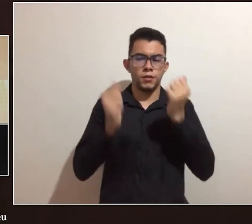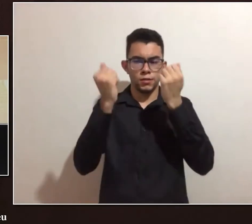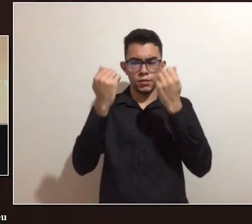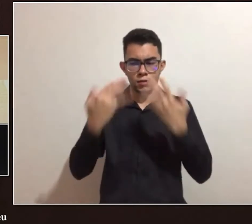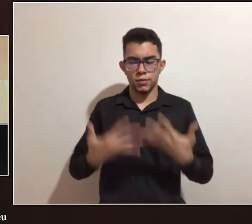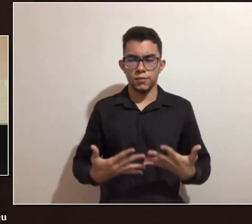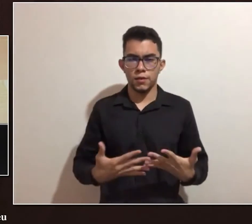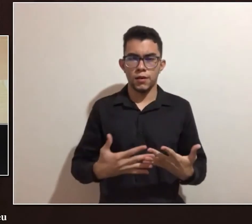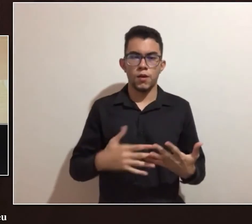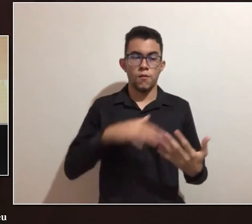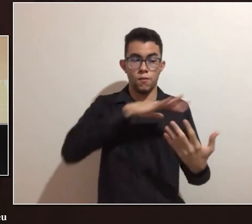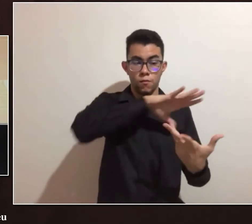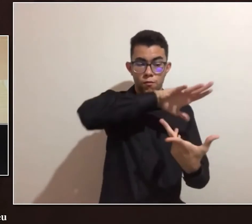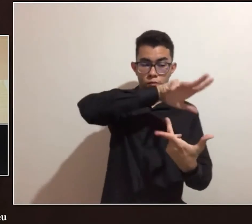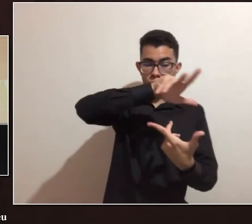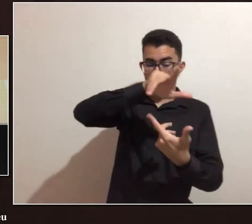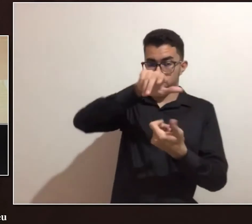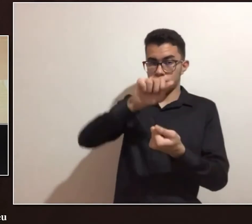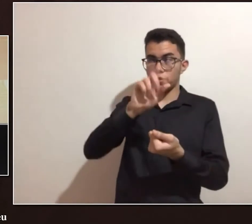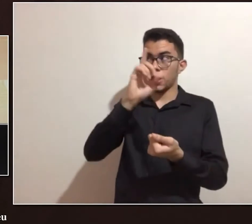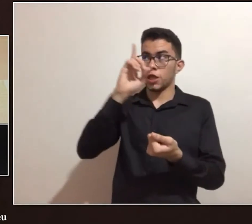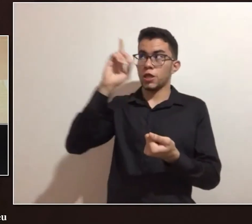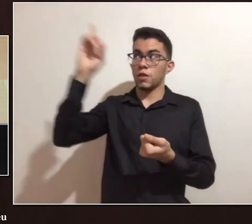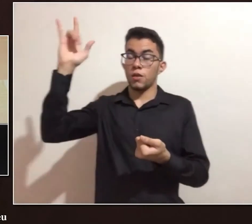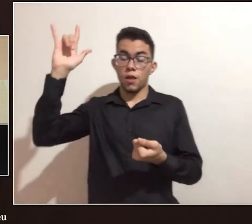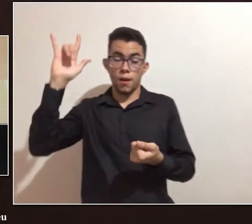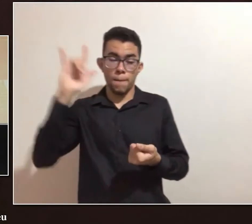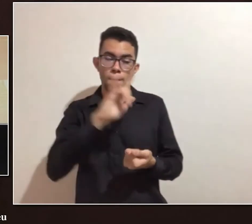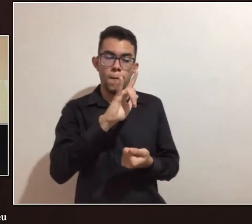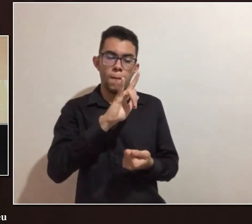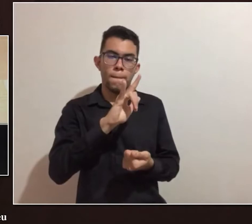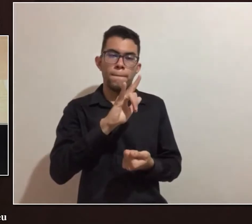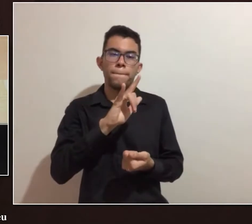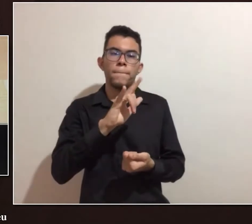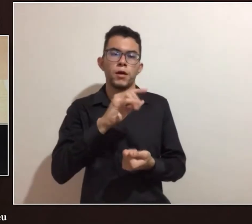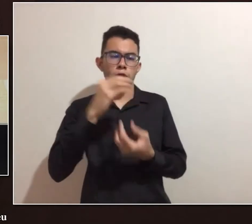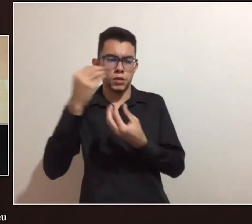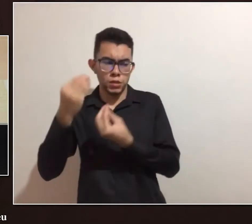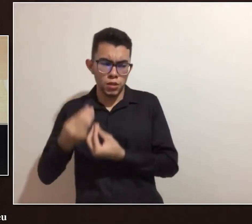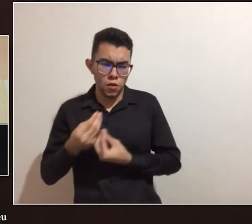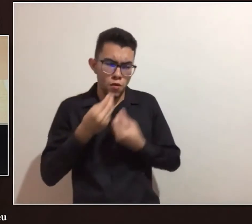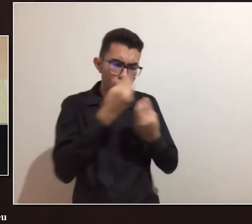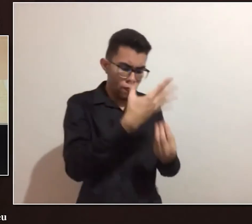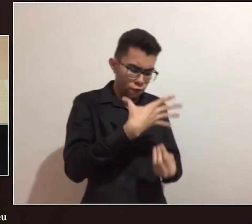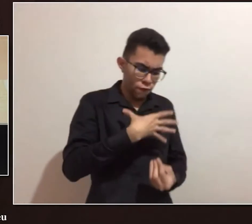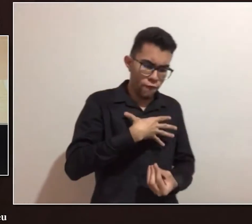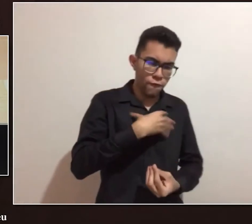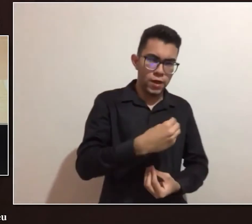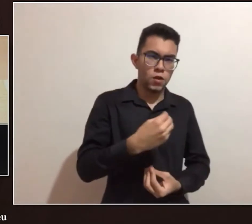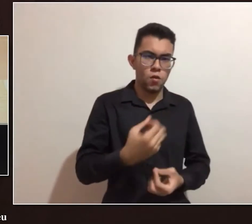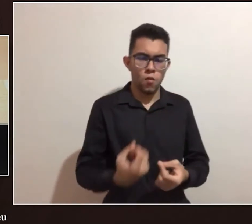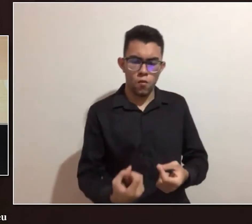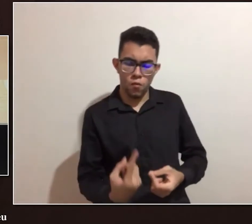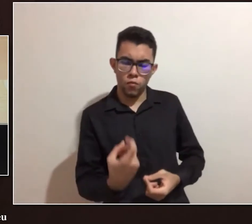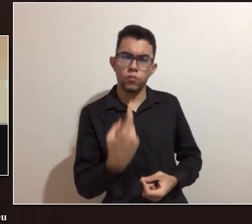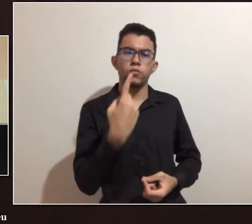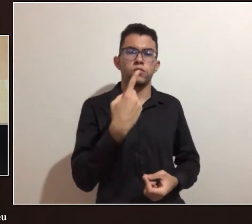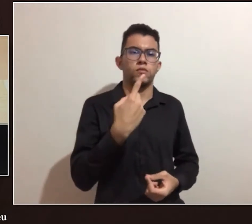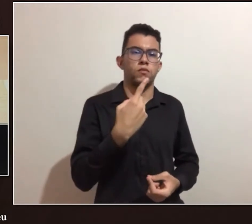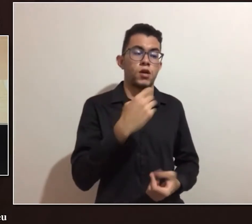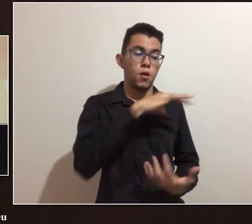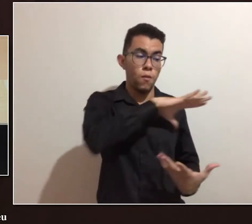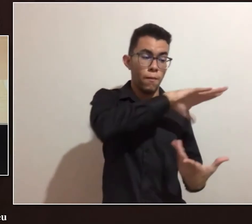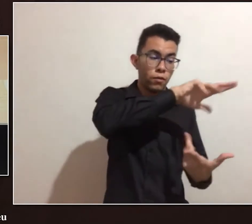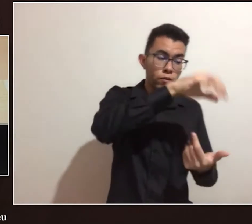tal maneira que deu o seu Filho unigênito para que todo que nele crê